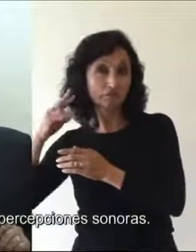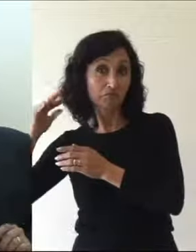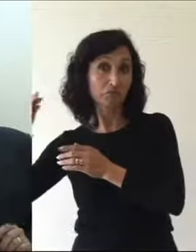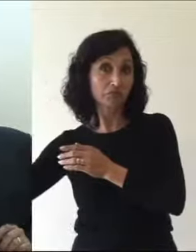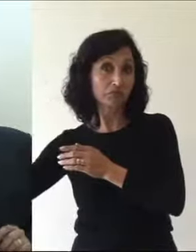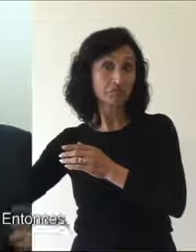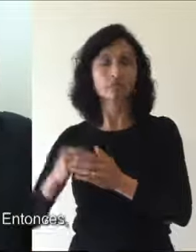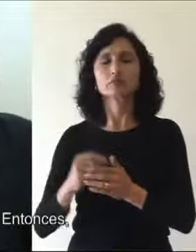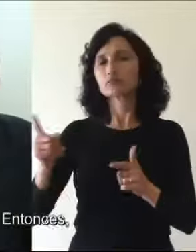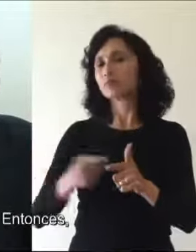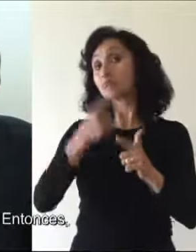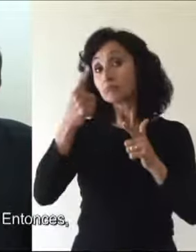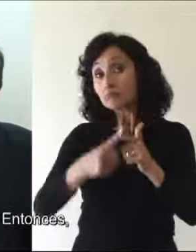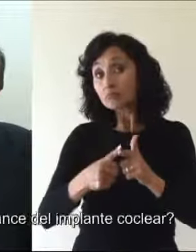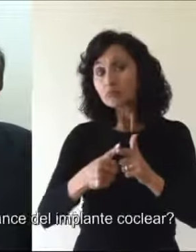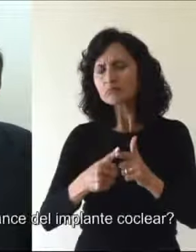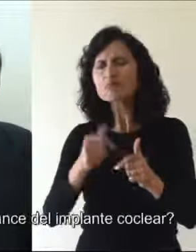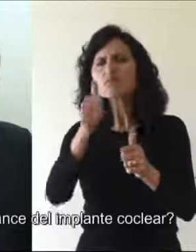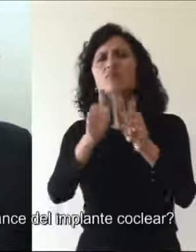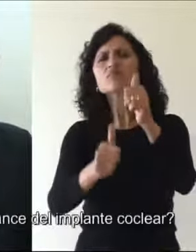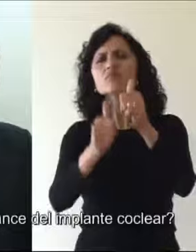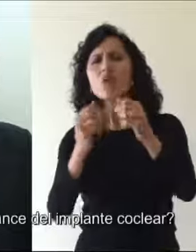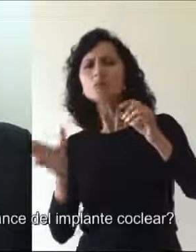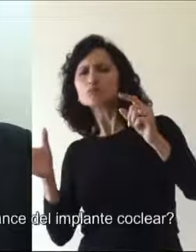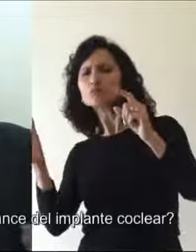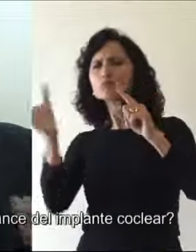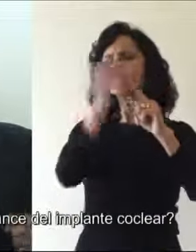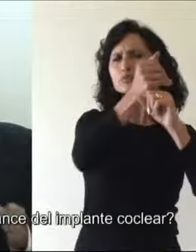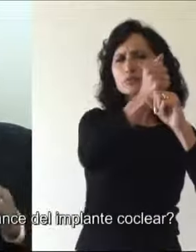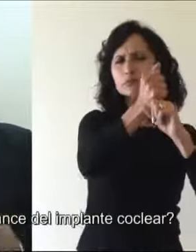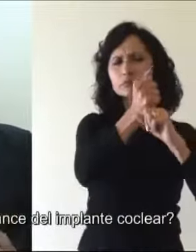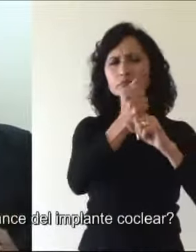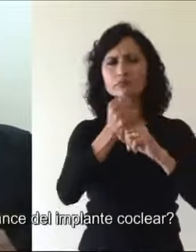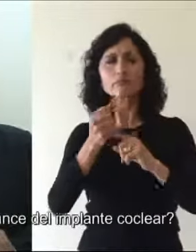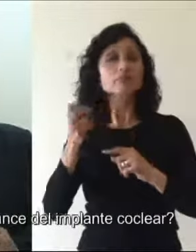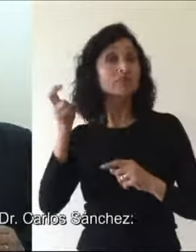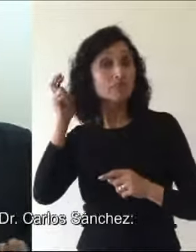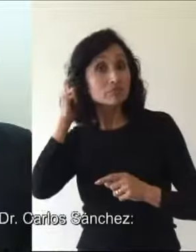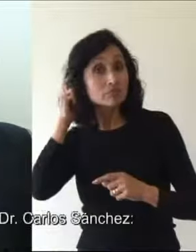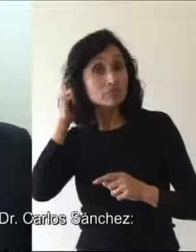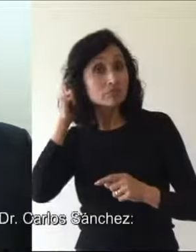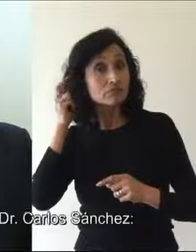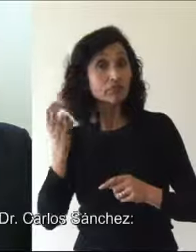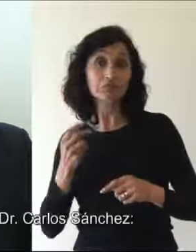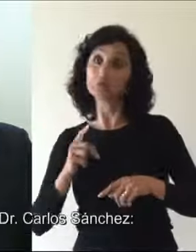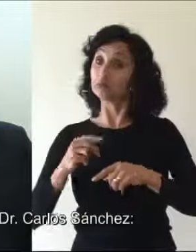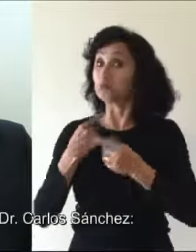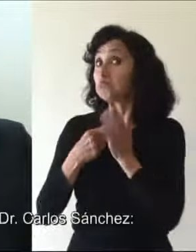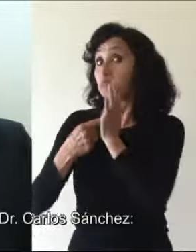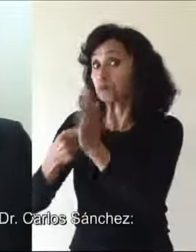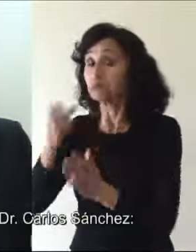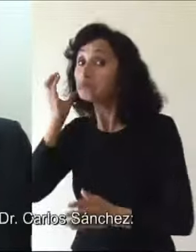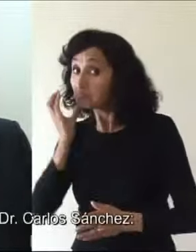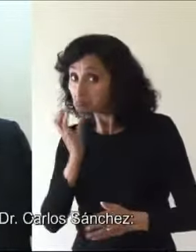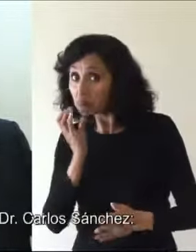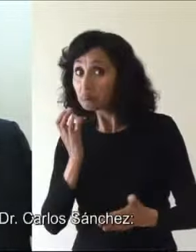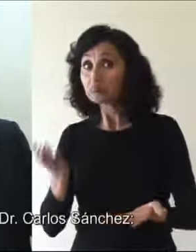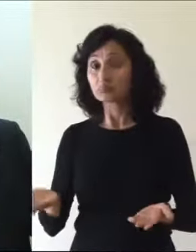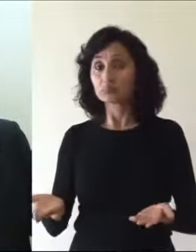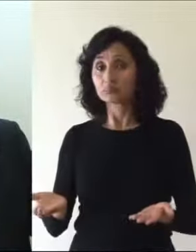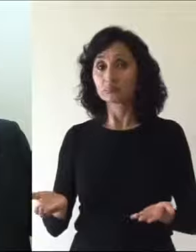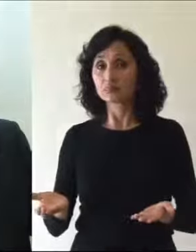sonoras. Entonces, ¿cuál es el alcance del implante coclear, según el doctor Carlos